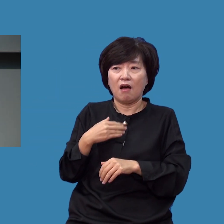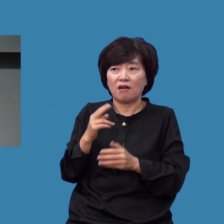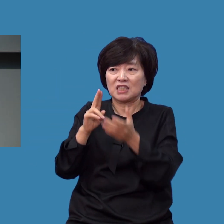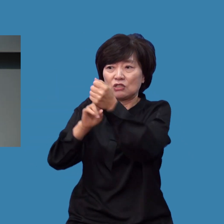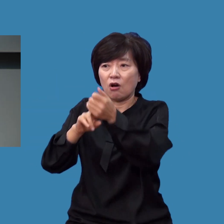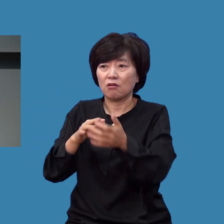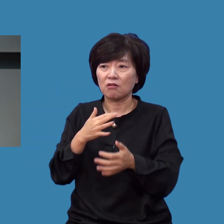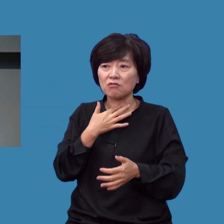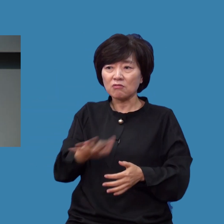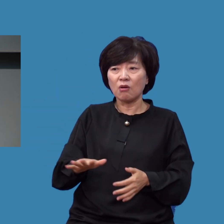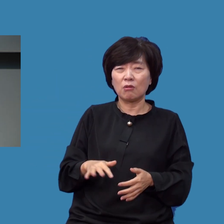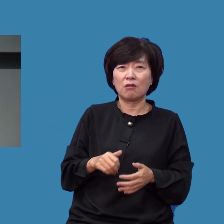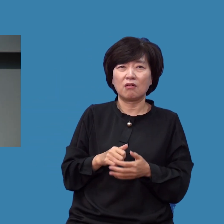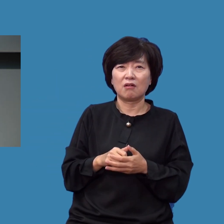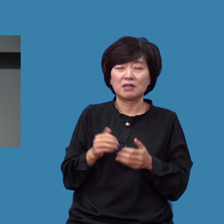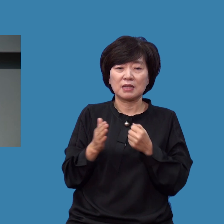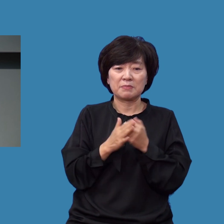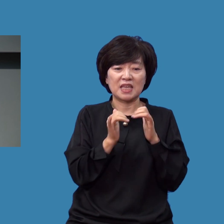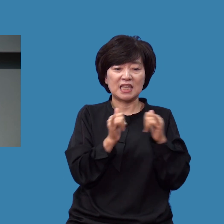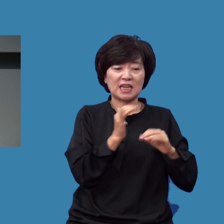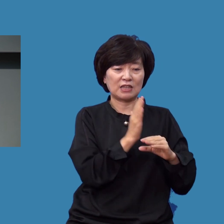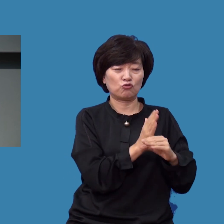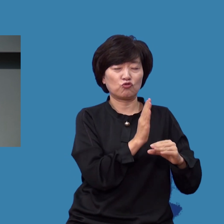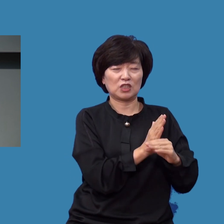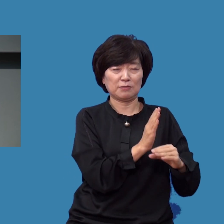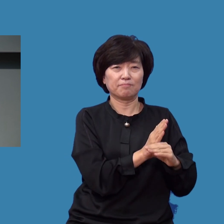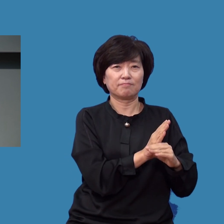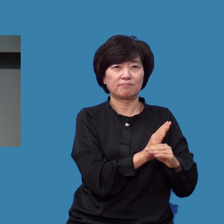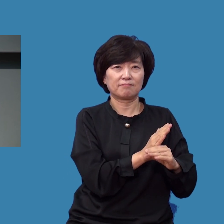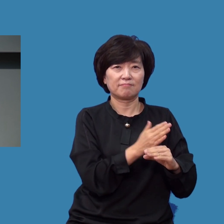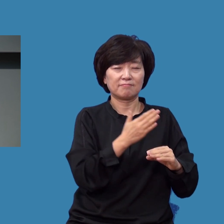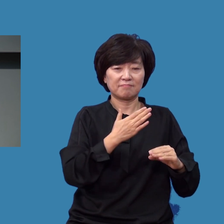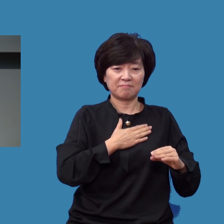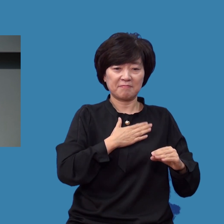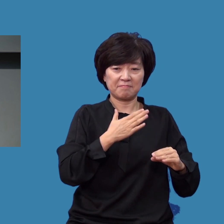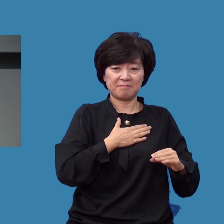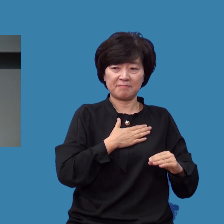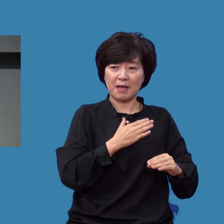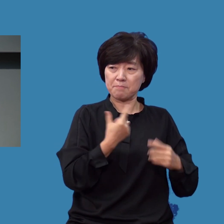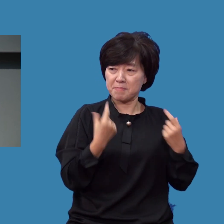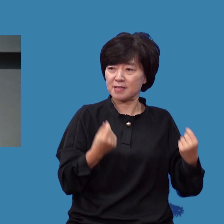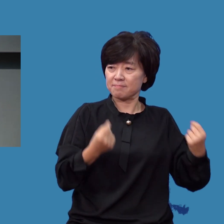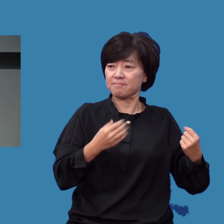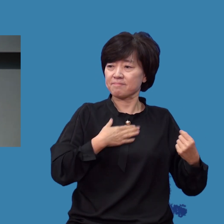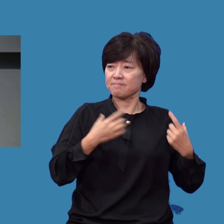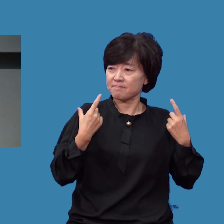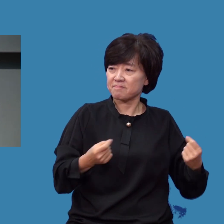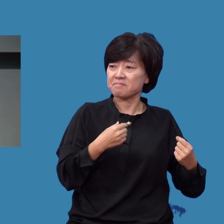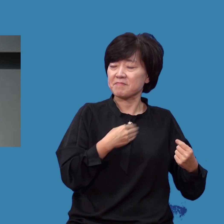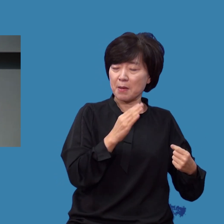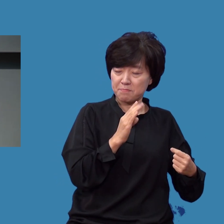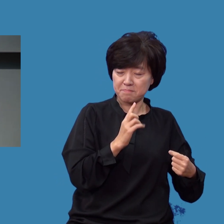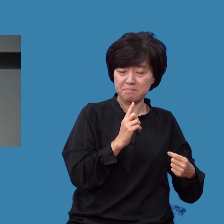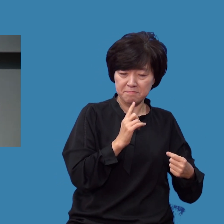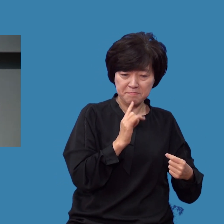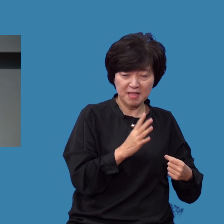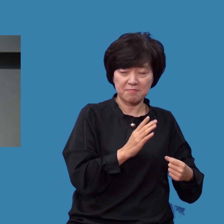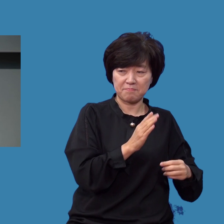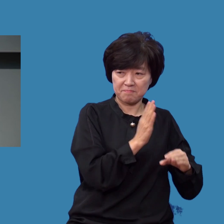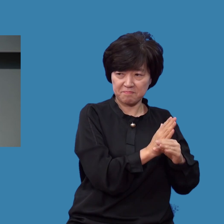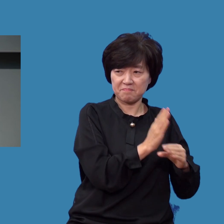보니까 인본주의적인 노력으로 자기가 노말이라고 하는 합리화를 하고 싶은 거지. 이게 그냥 노말한